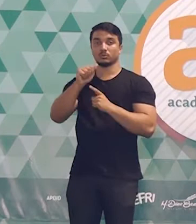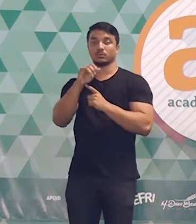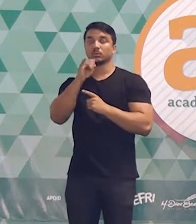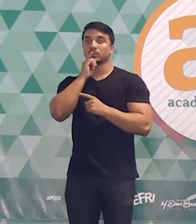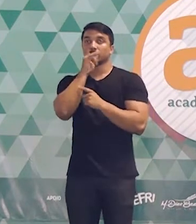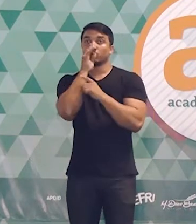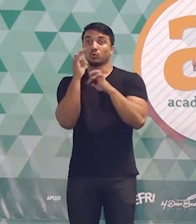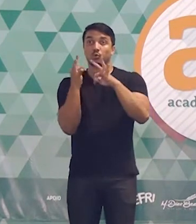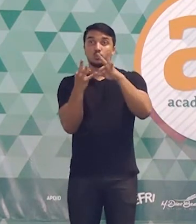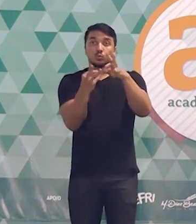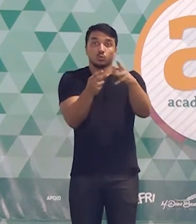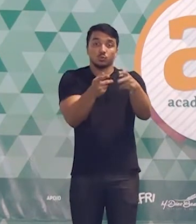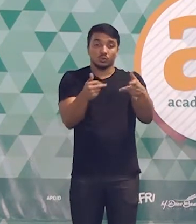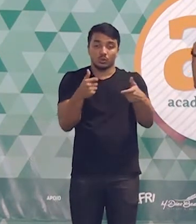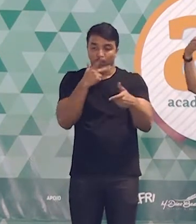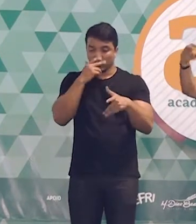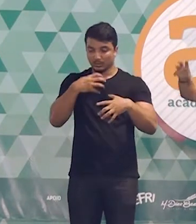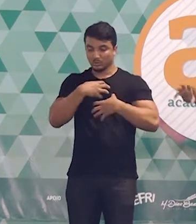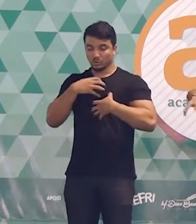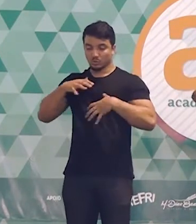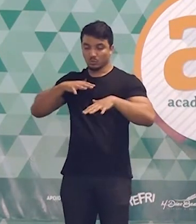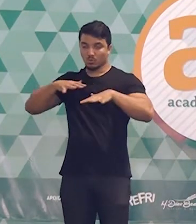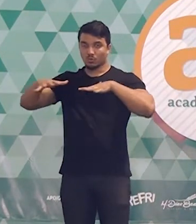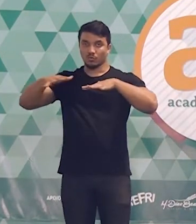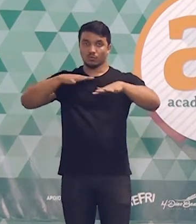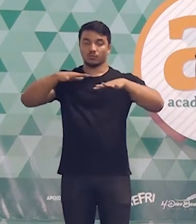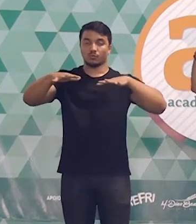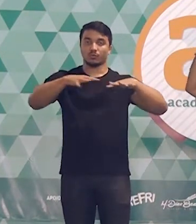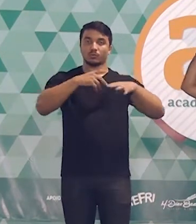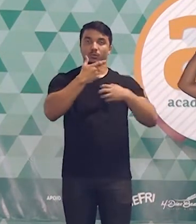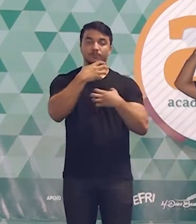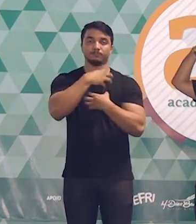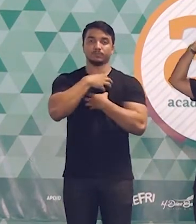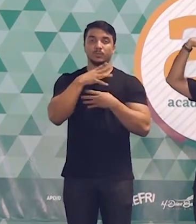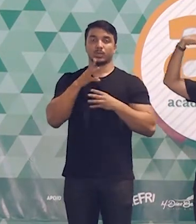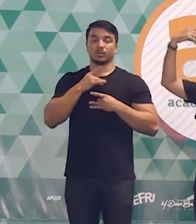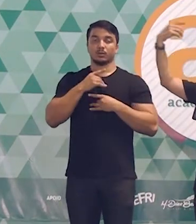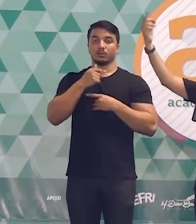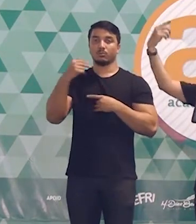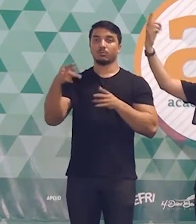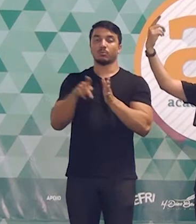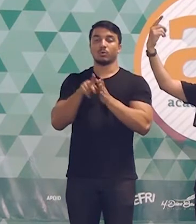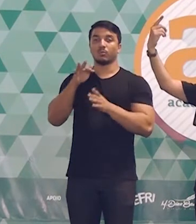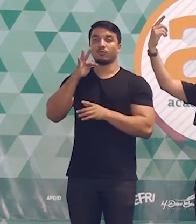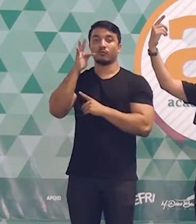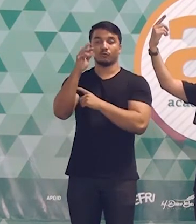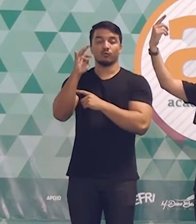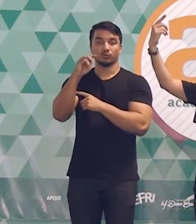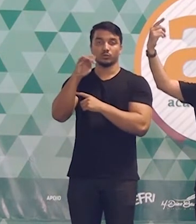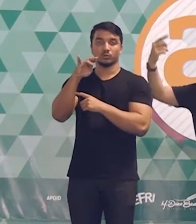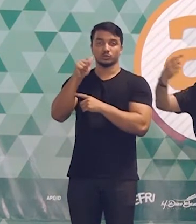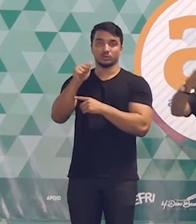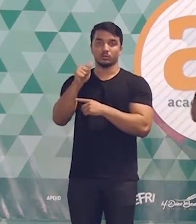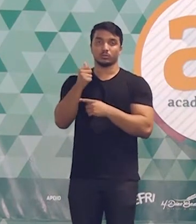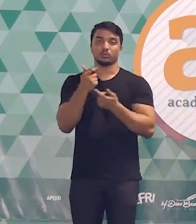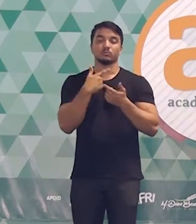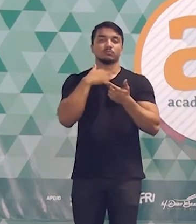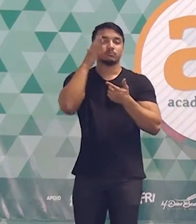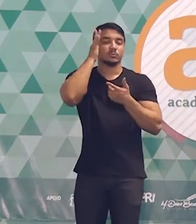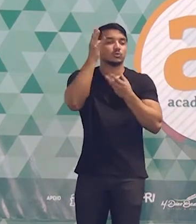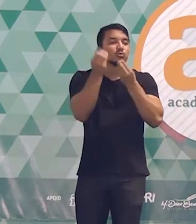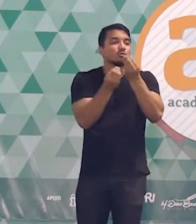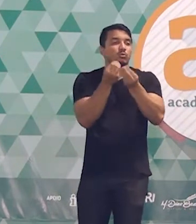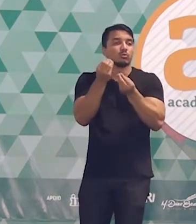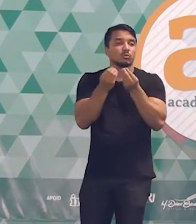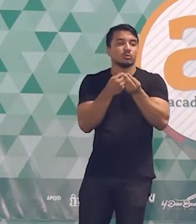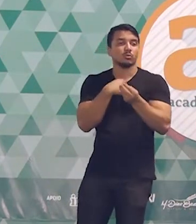imagina toda aquela sensação de movimento, todo aquele abstracionismo das obras futuristas. Imagina toda